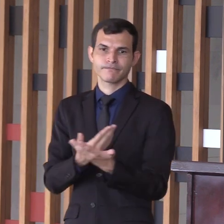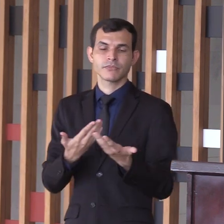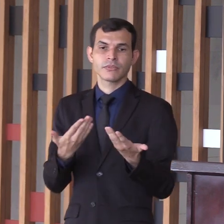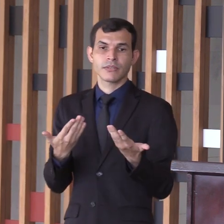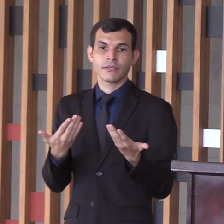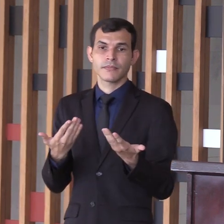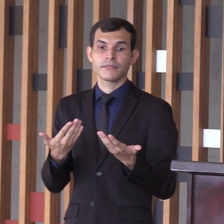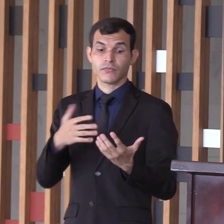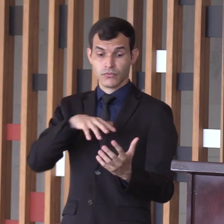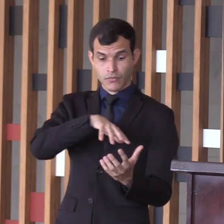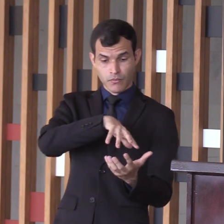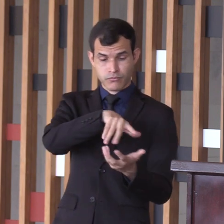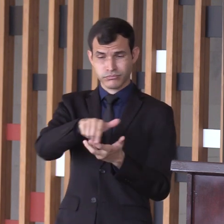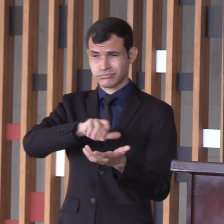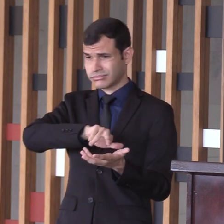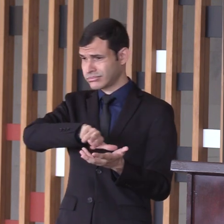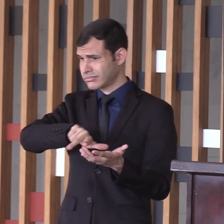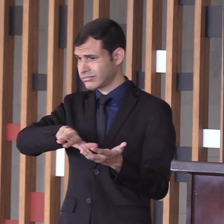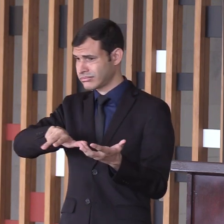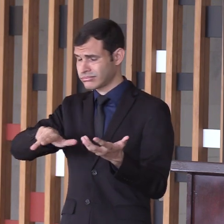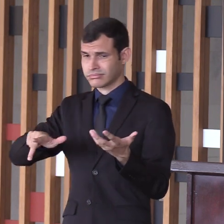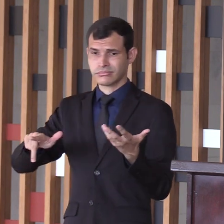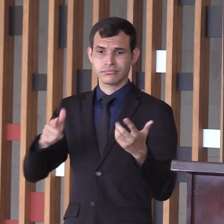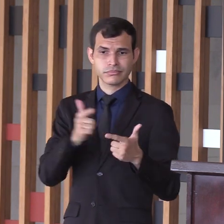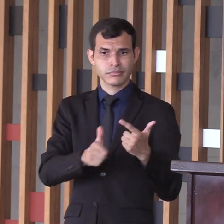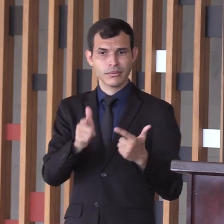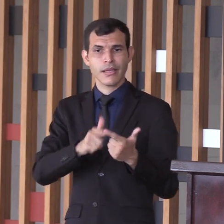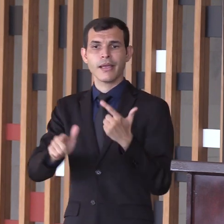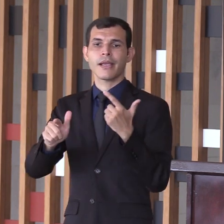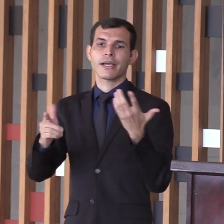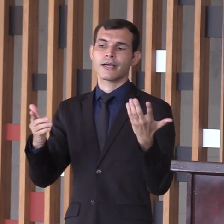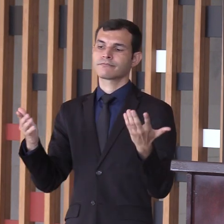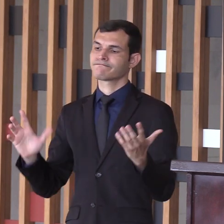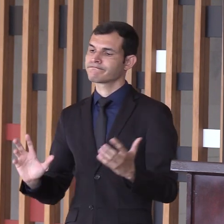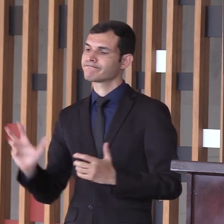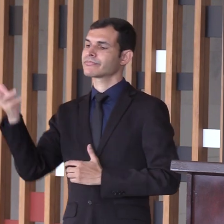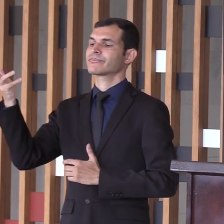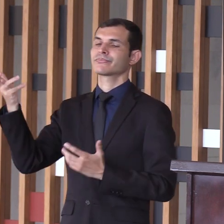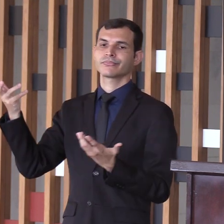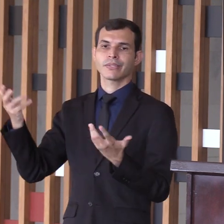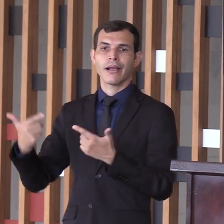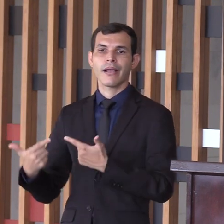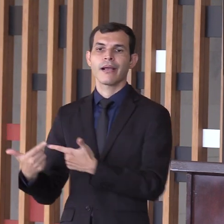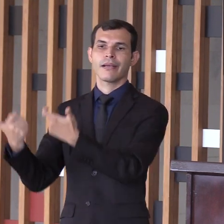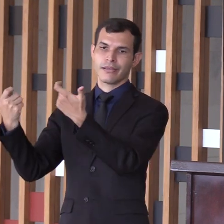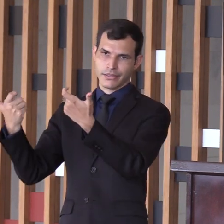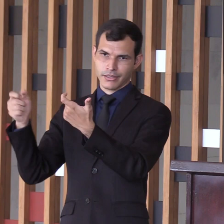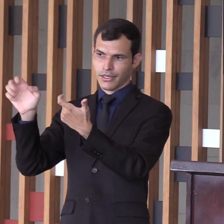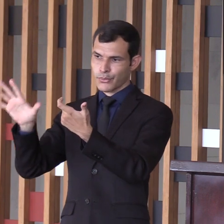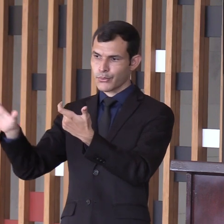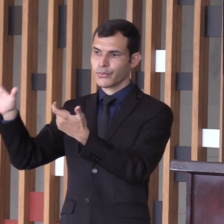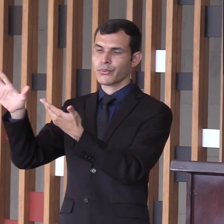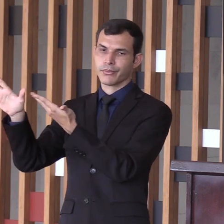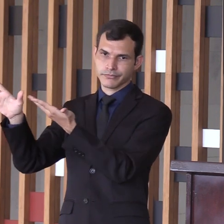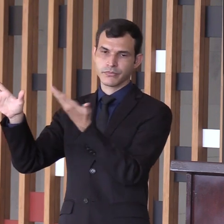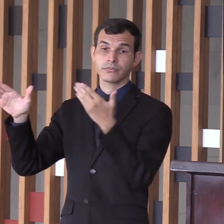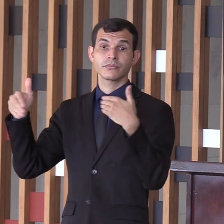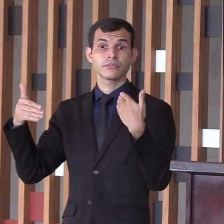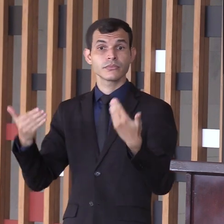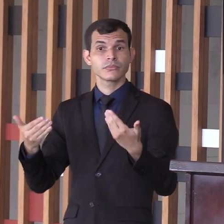fosse pouca coisa. Temos agora uma guerra no coração da Europa, mas certamente os